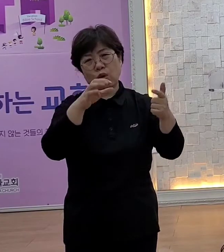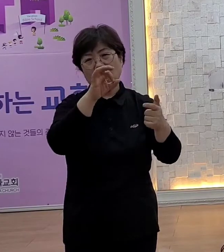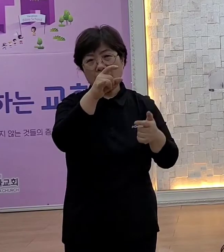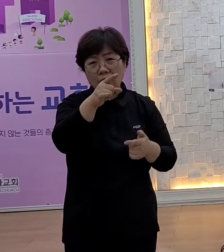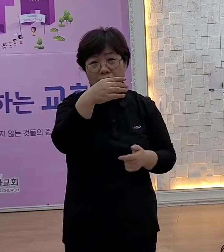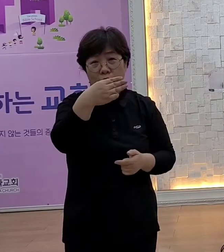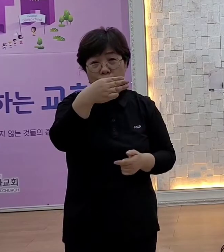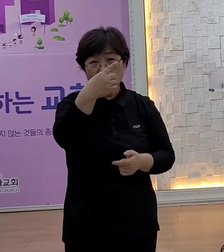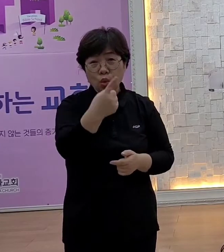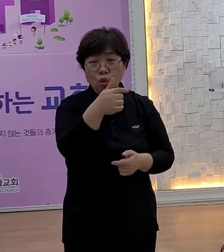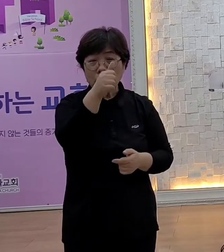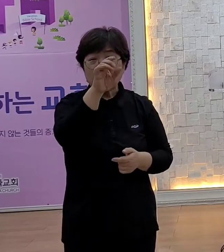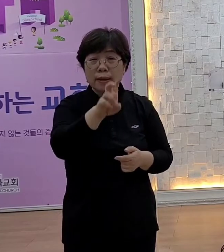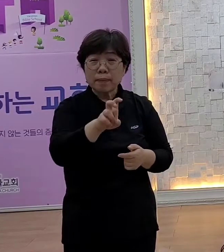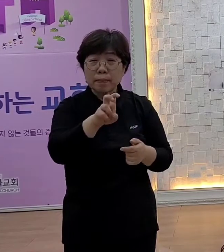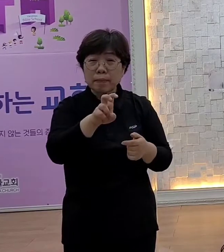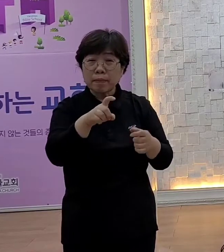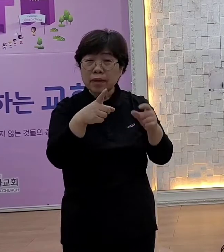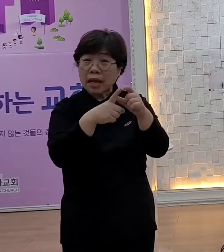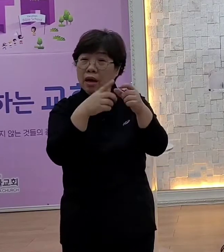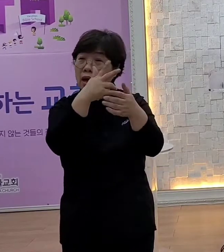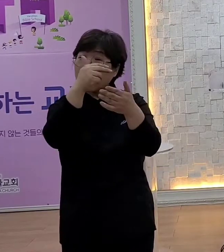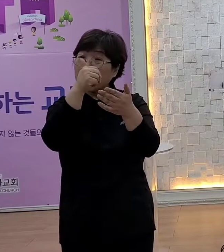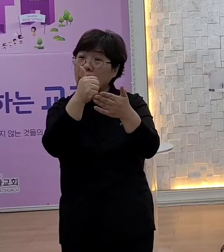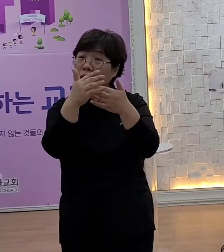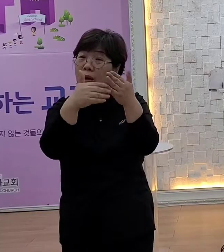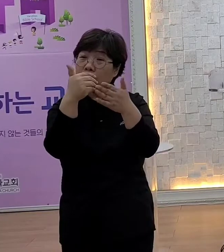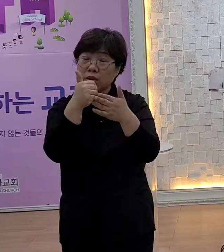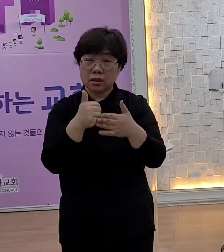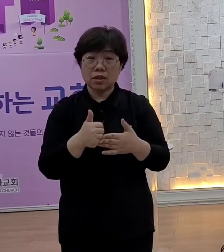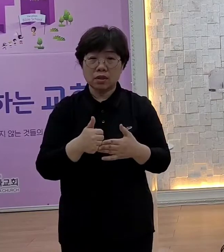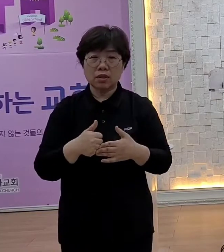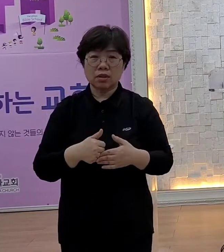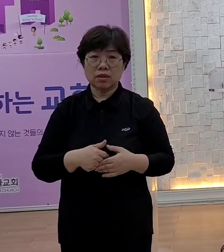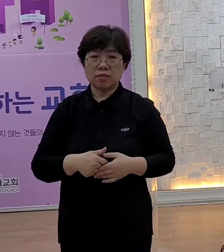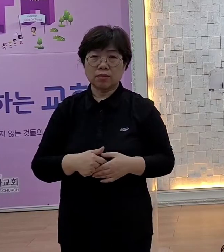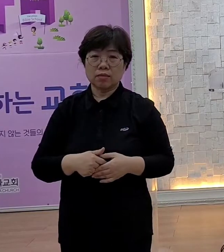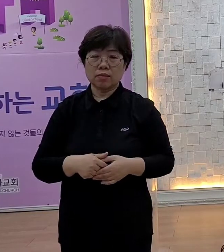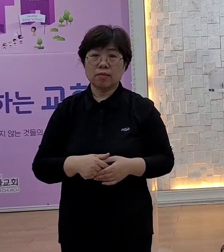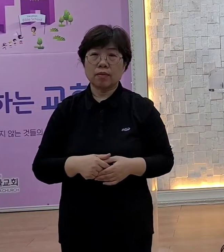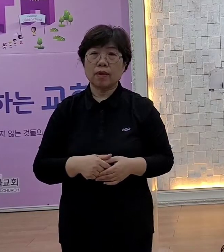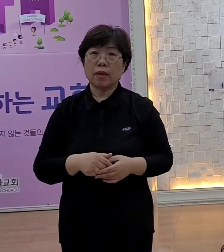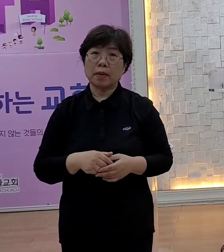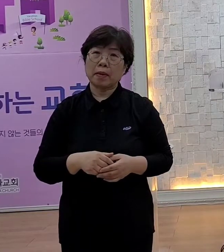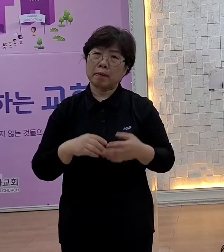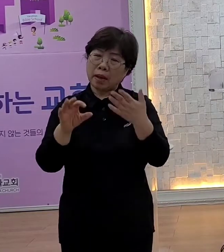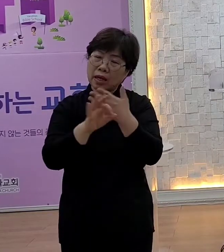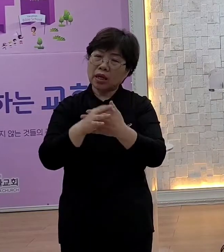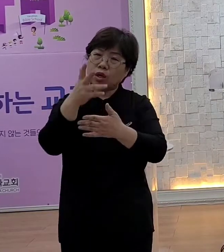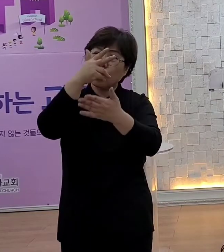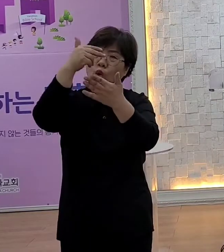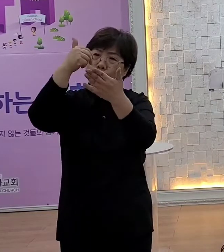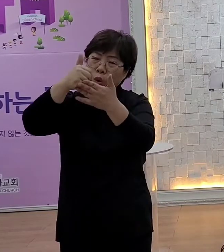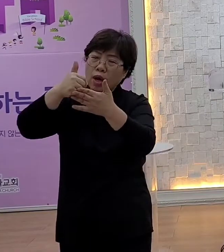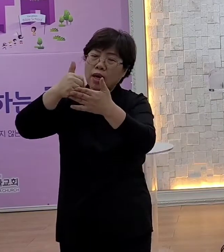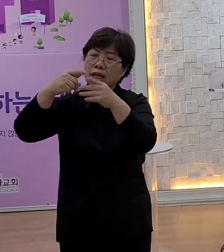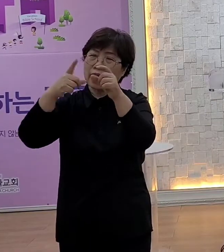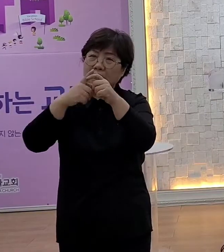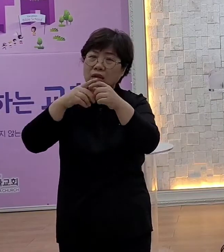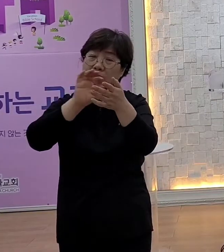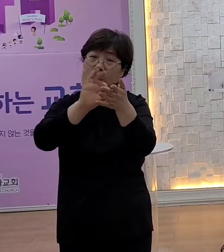거예요. 여호와라고 했다면 이 이스라엘 니네의 백성들이 완전히